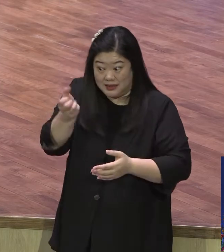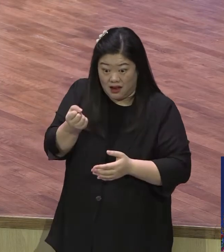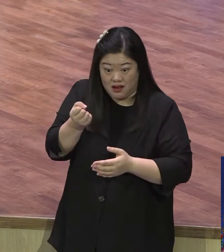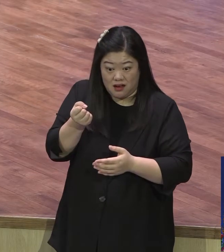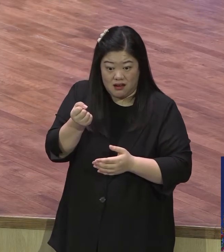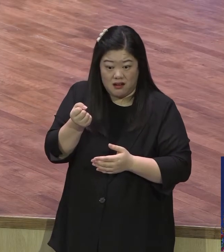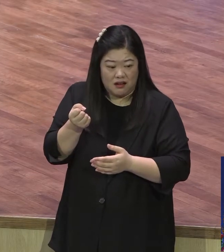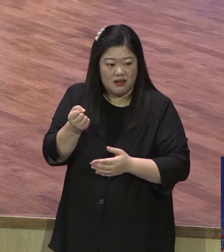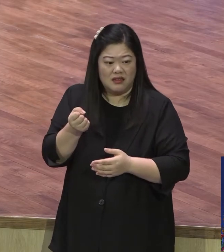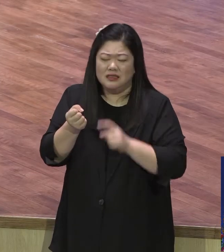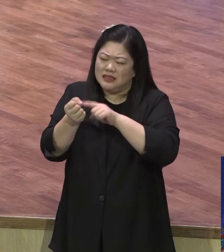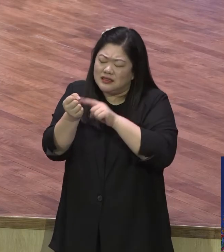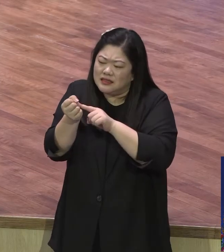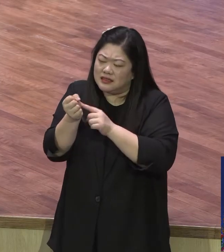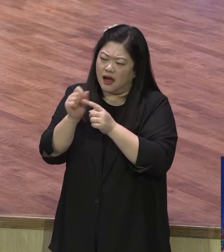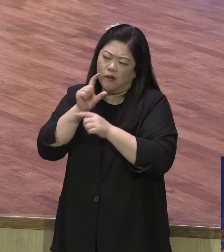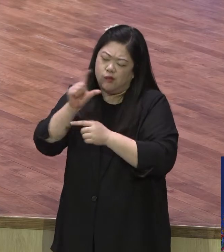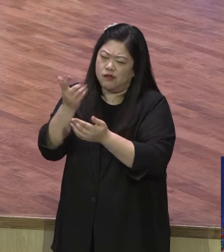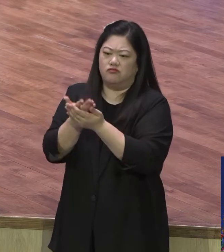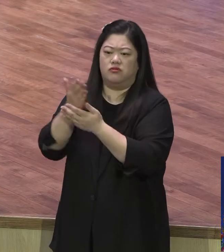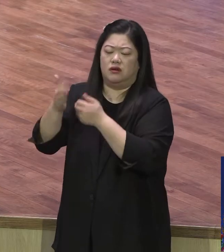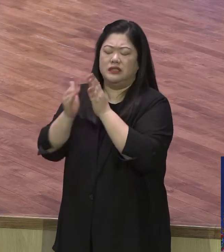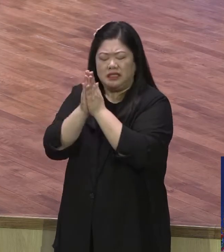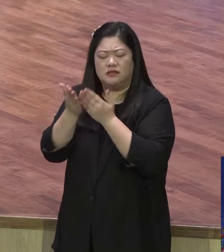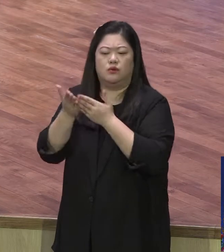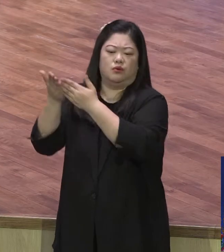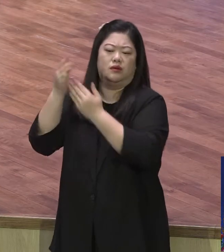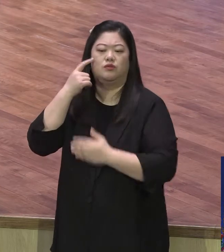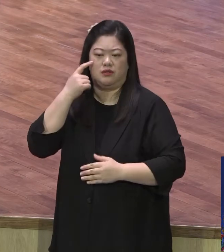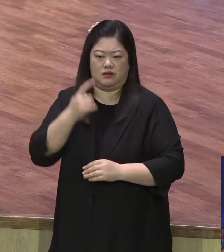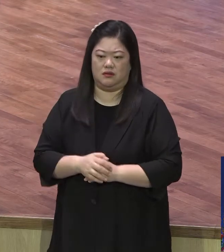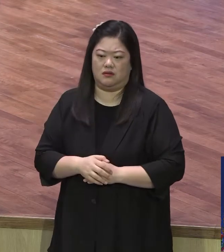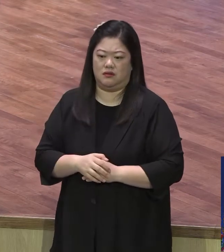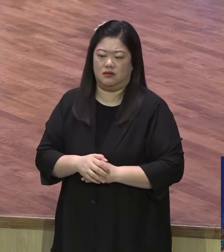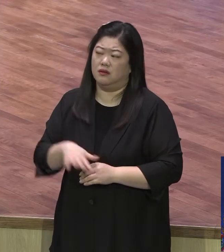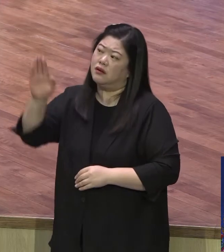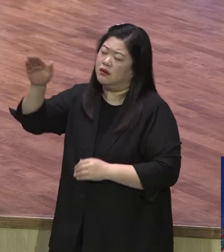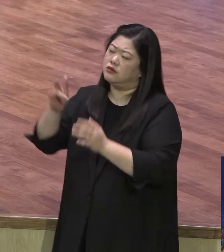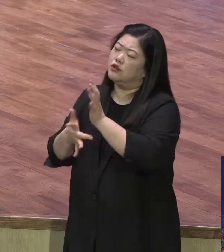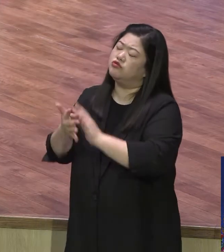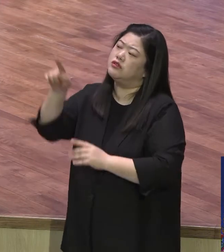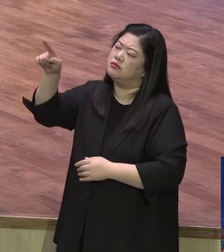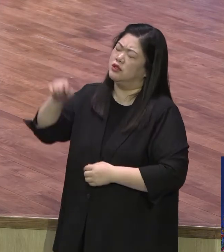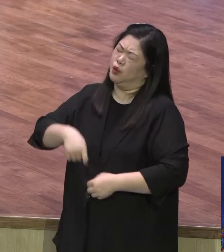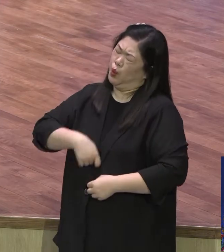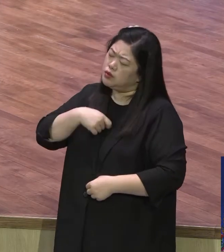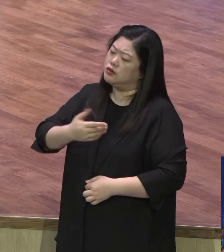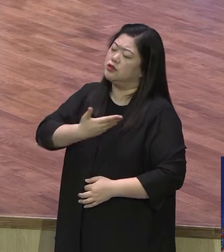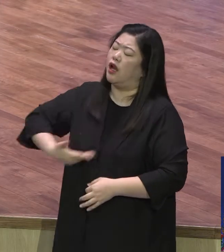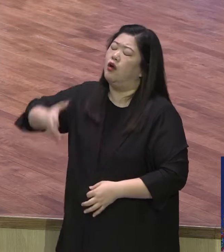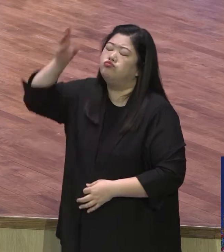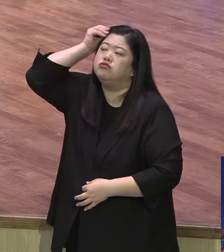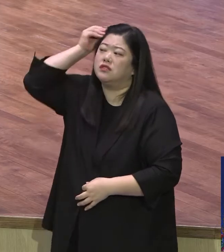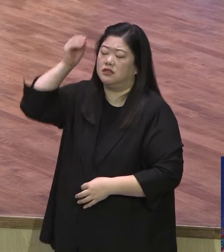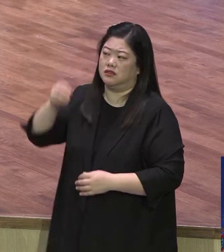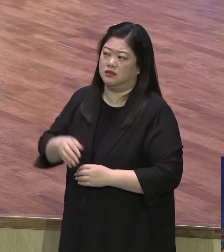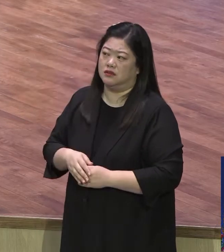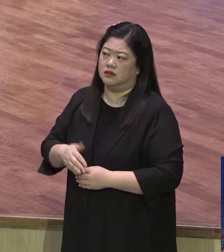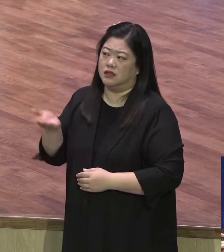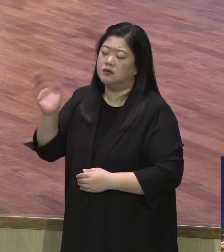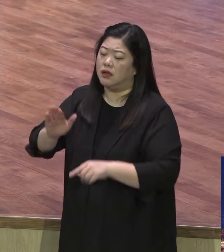하나님 도와주옵사사 무능하고 무능하고 무식한 제자들도 스윙 받았는데 여러분은 그들보다 더 유식하지 않습니까 더 가진 게